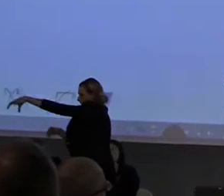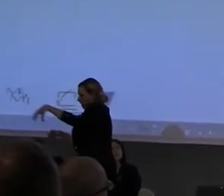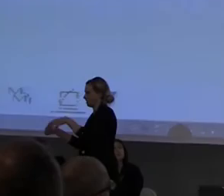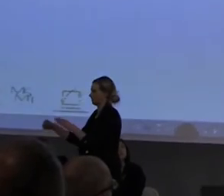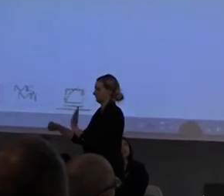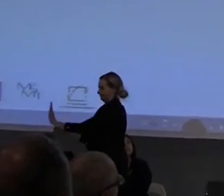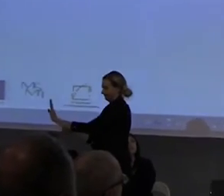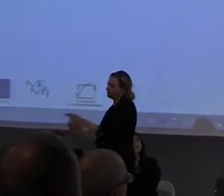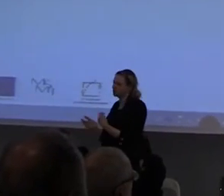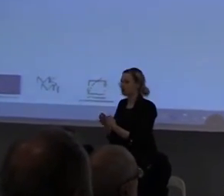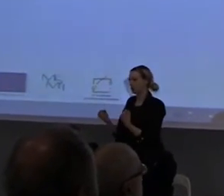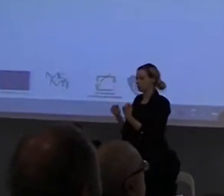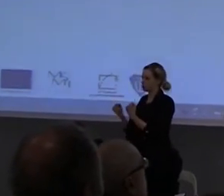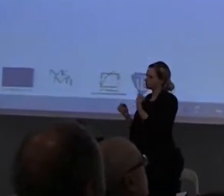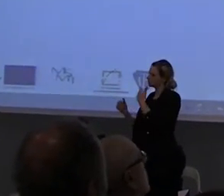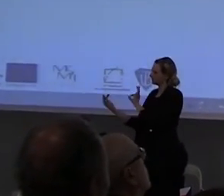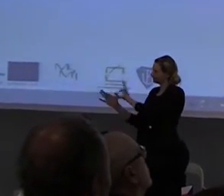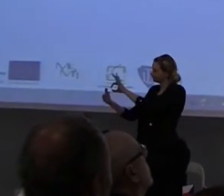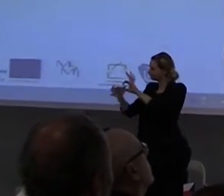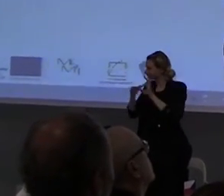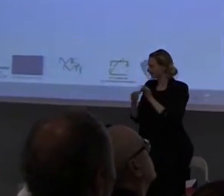úrovni zejména obcí.